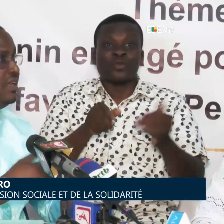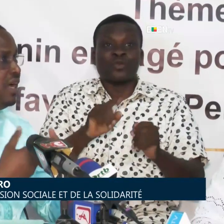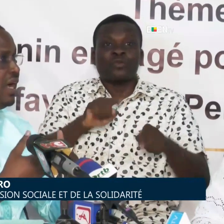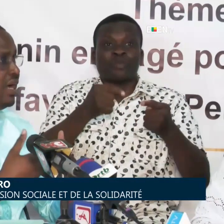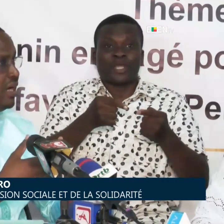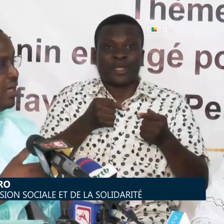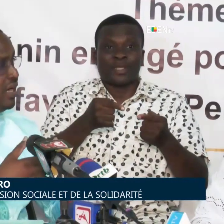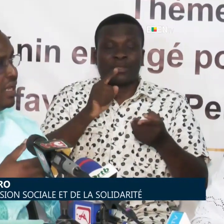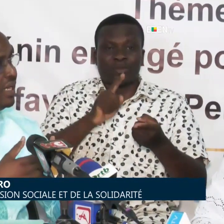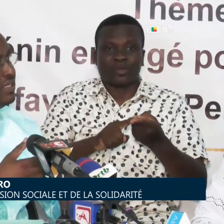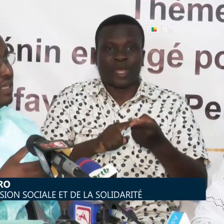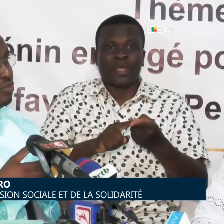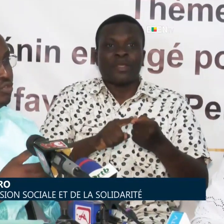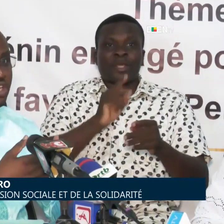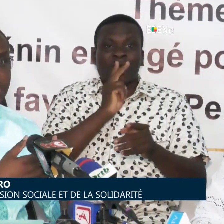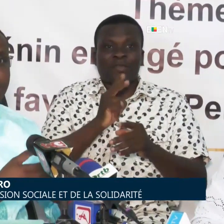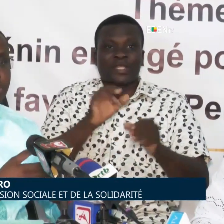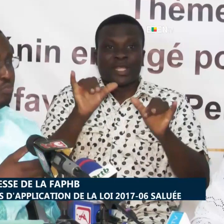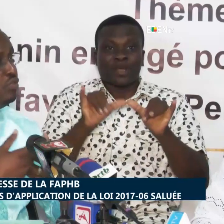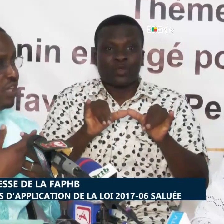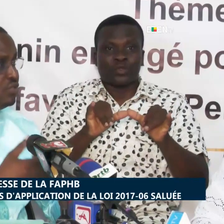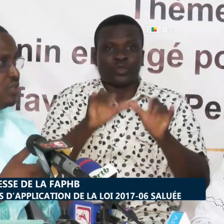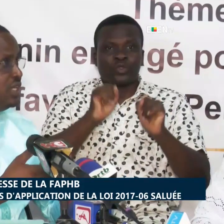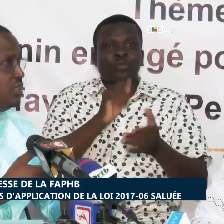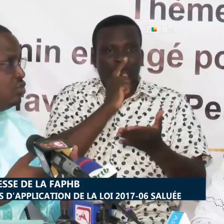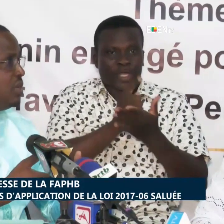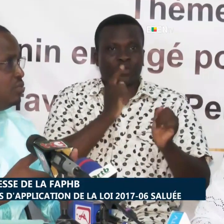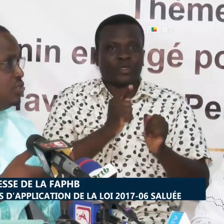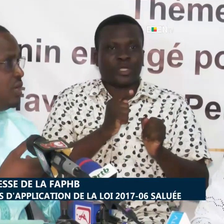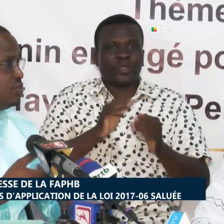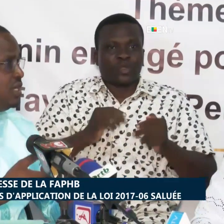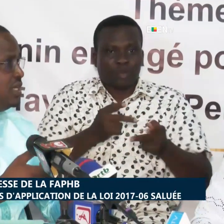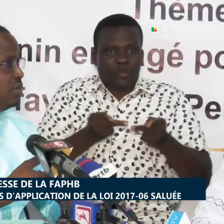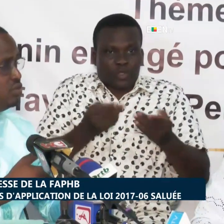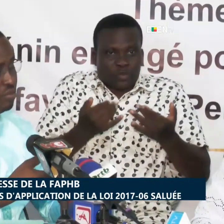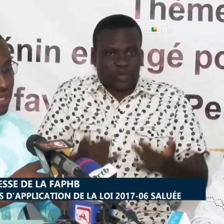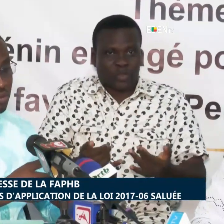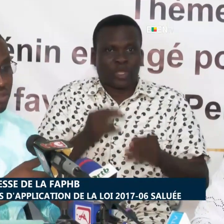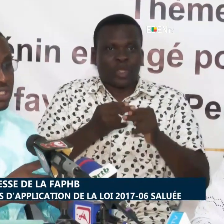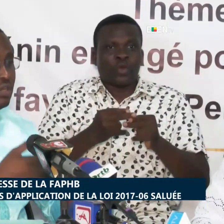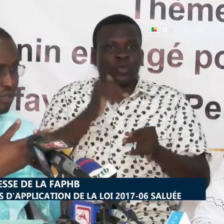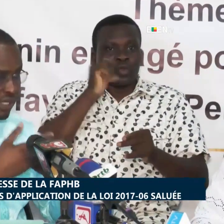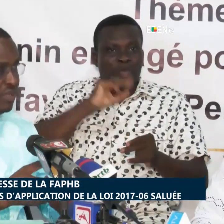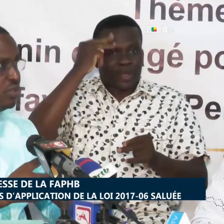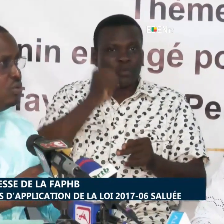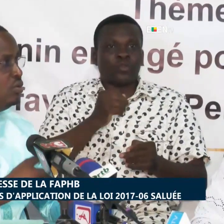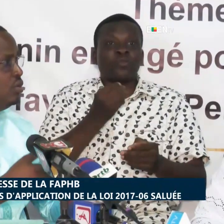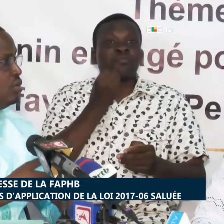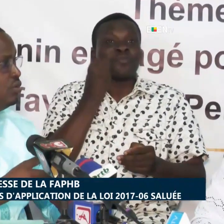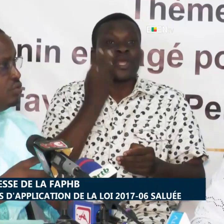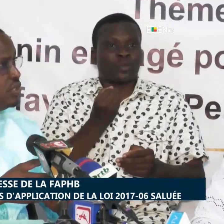d'aller à la réalité des mesures. Et je puis vous rassurer de ma position actuelle et au nom de Madame le ministre que très